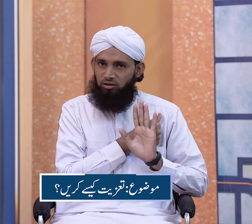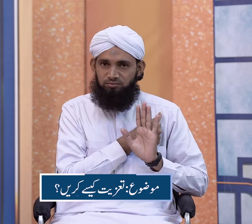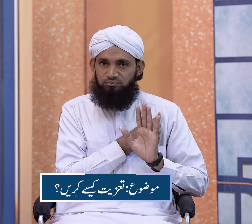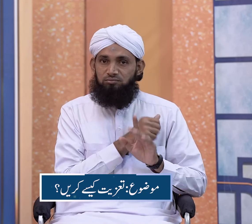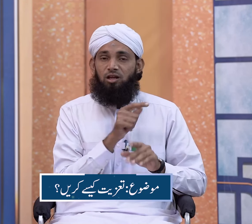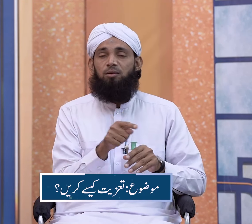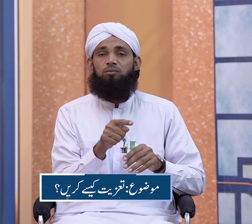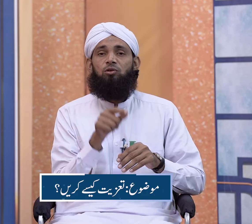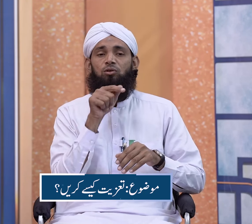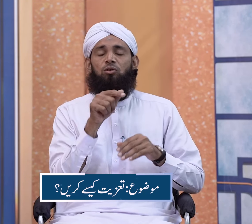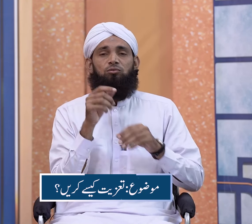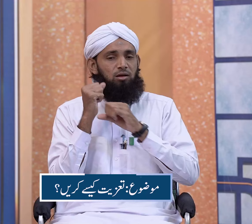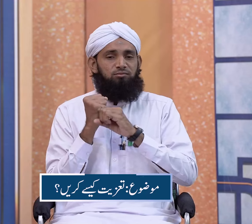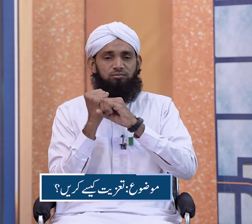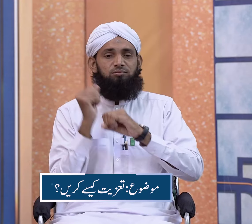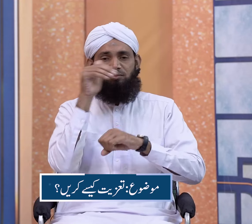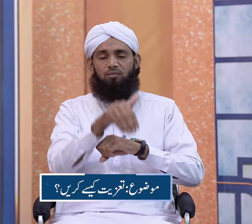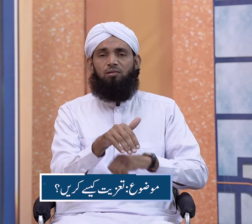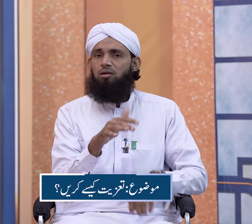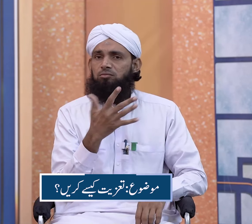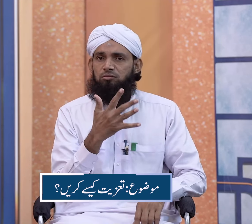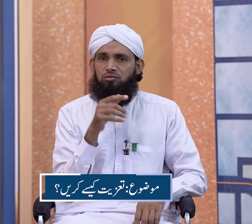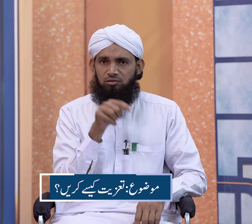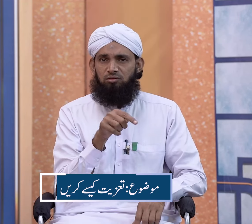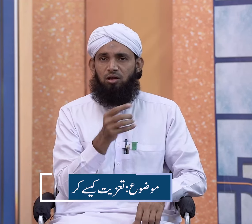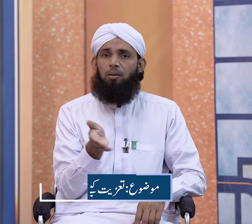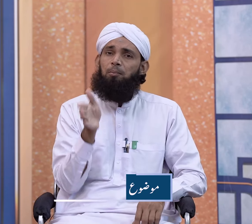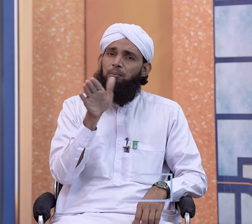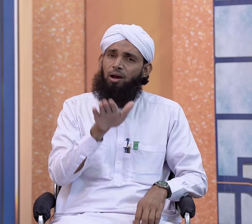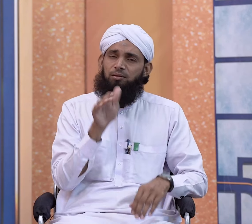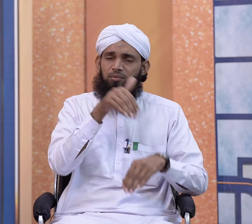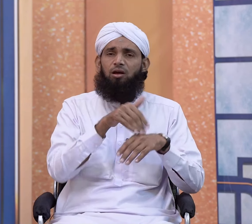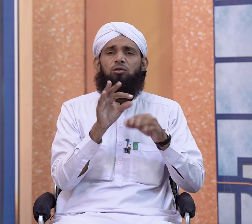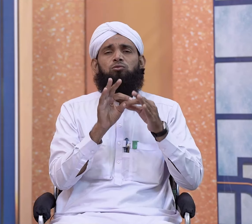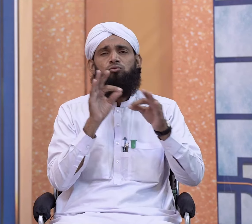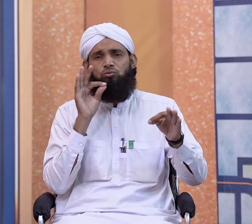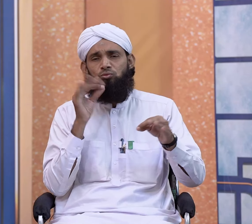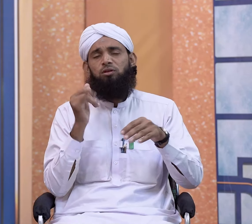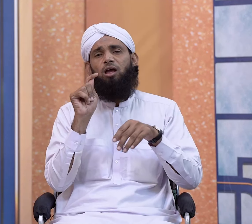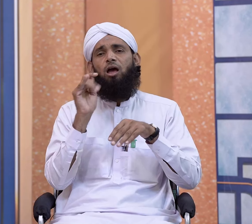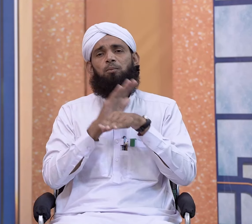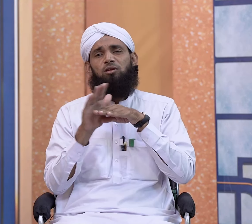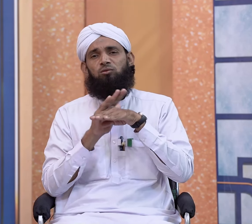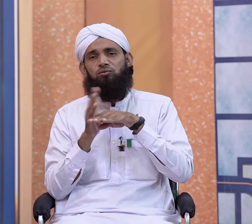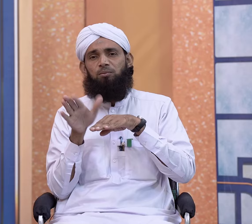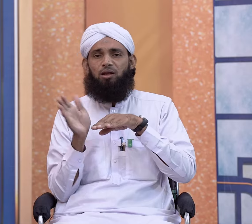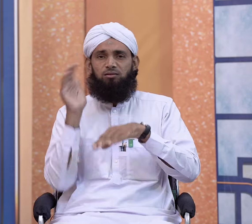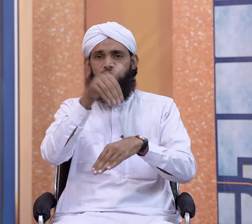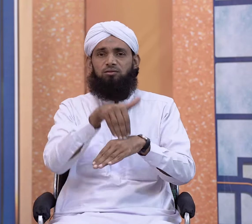ہوا اور ایسے لوگ کہ جو جنازے میں شریک نہ ہوئے، دور سے آنے والے ہیں، تو وہ کب تک تعزیت کر سکتے